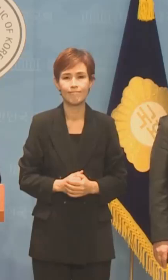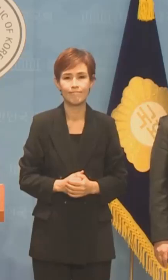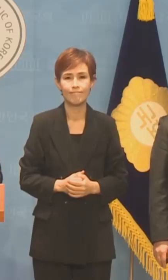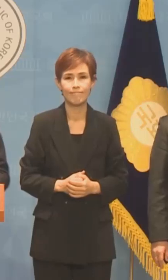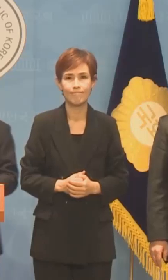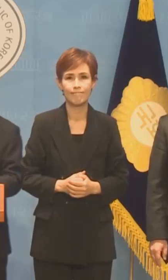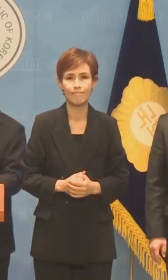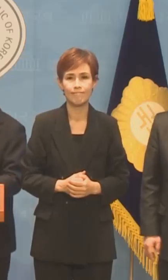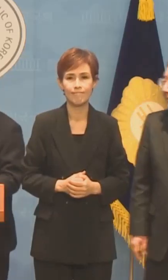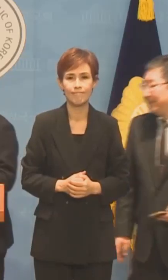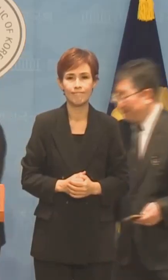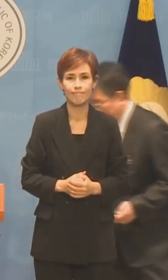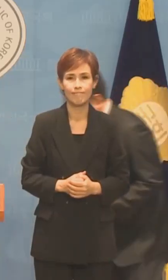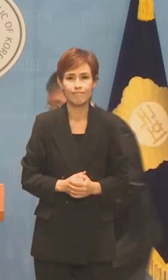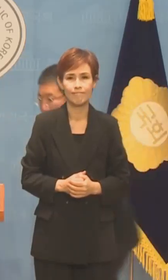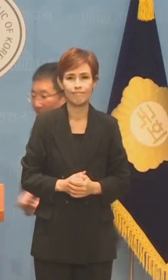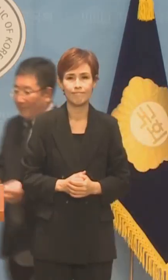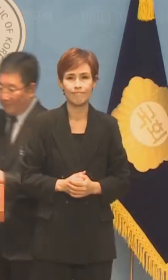넘기겠습니다.